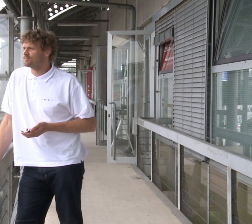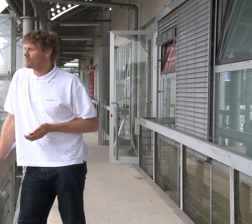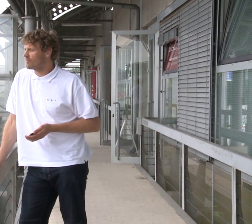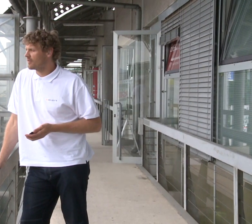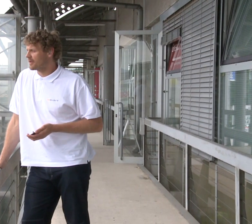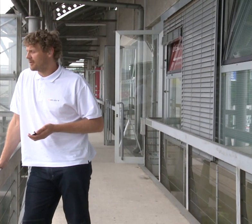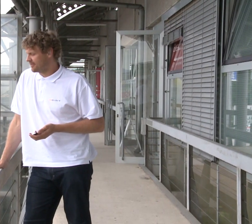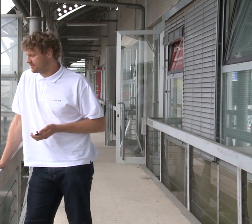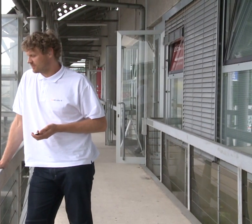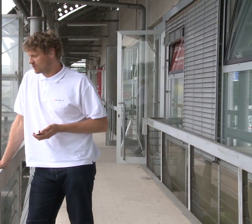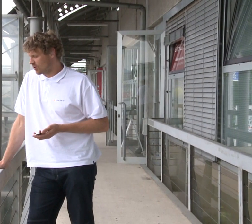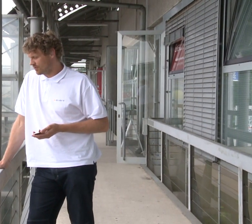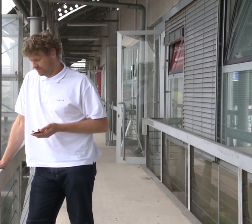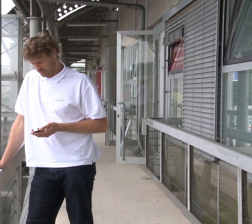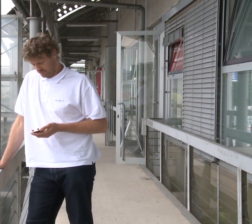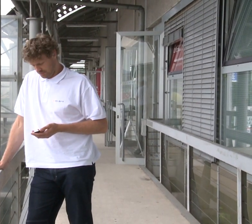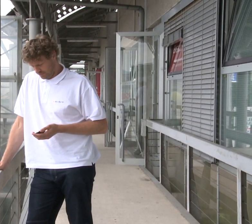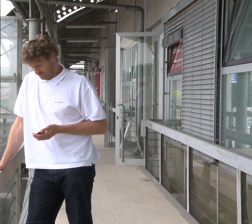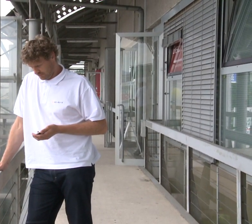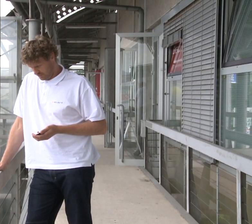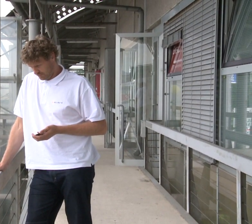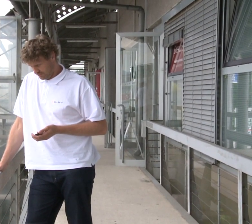Prav. Tako.